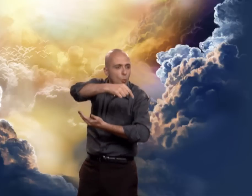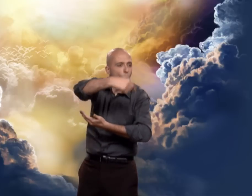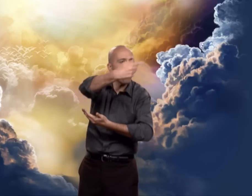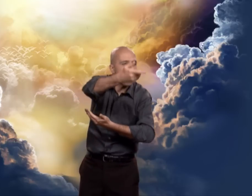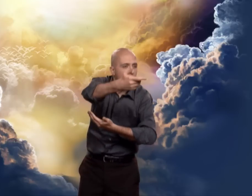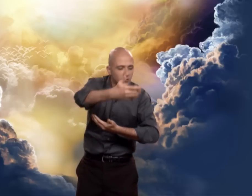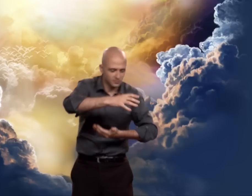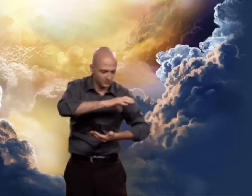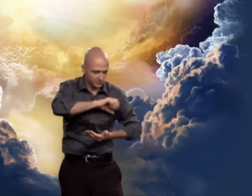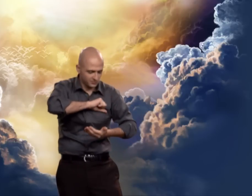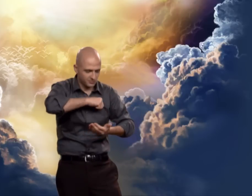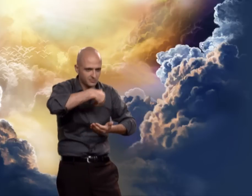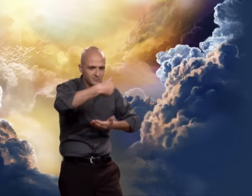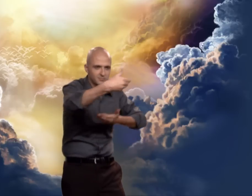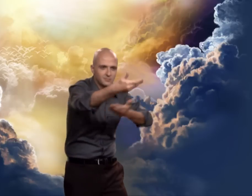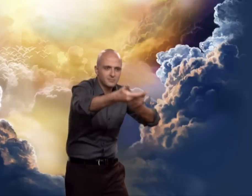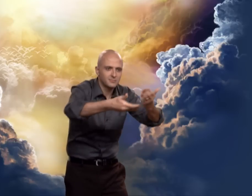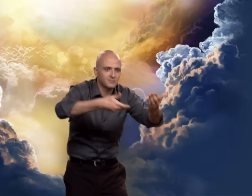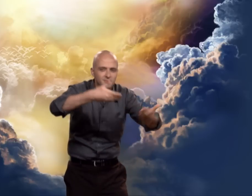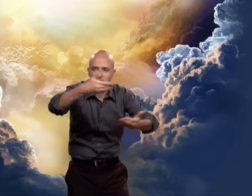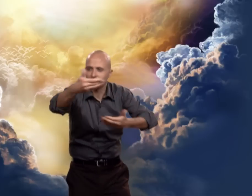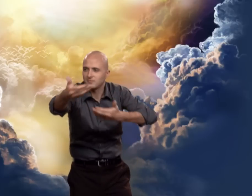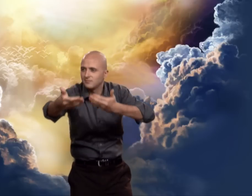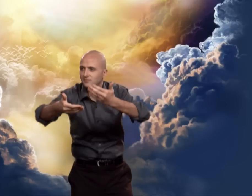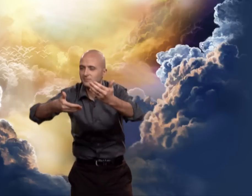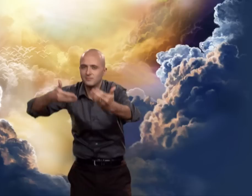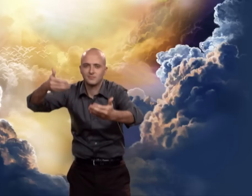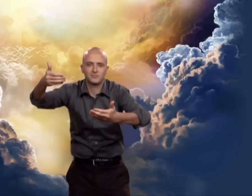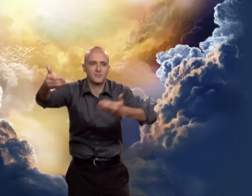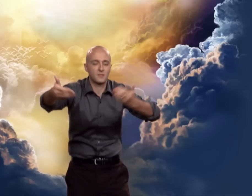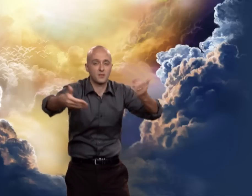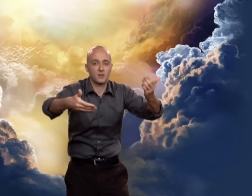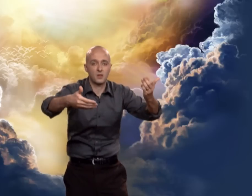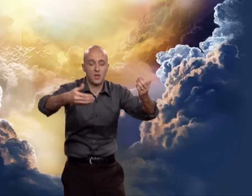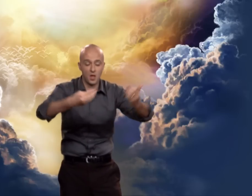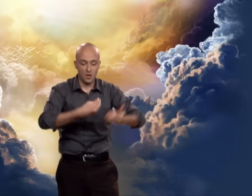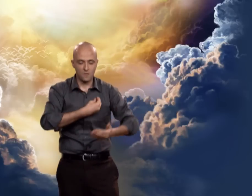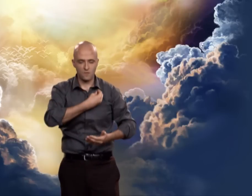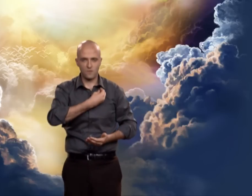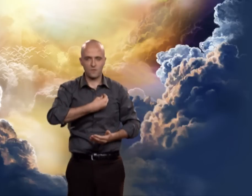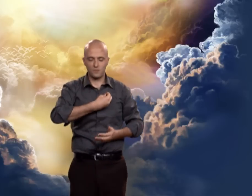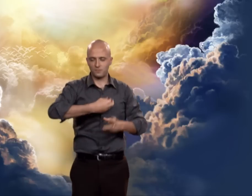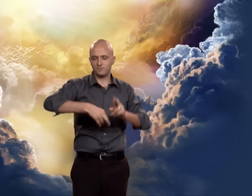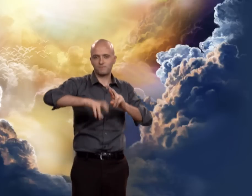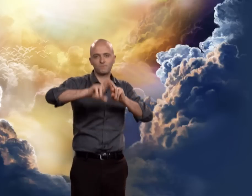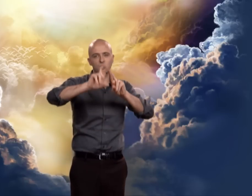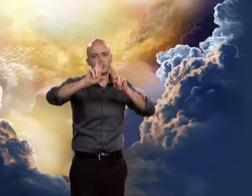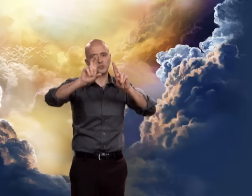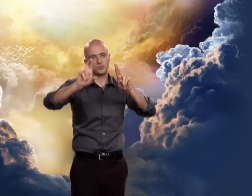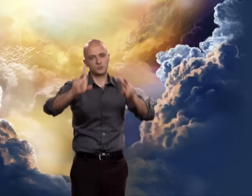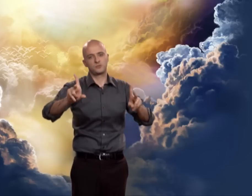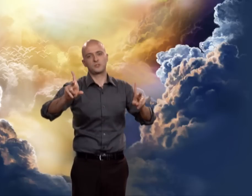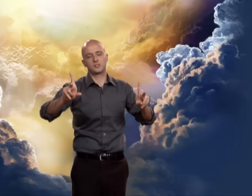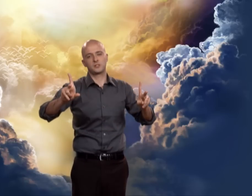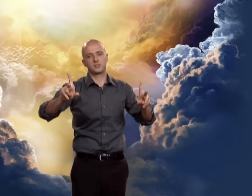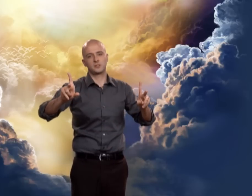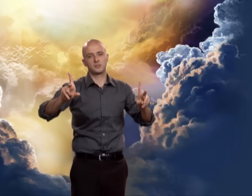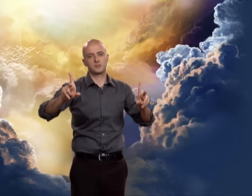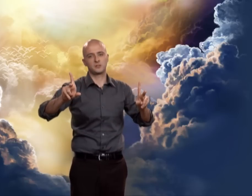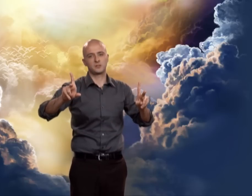A quem tiver sede, darei de beber gratuitamente da fonte da água da vida. Essa promessa é apenas para aqueles